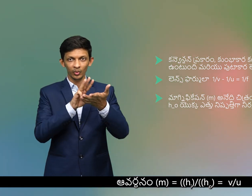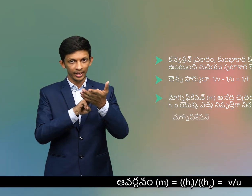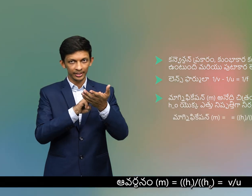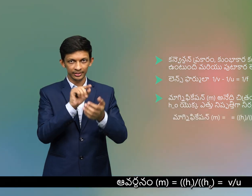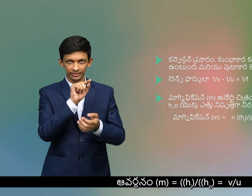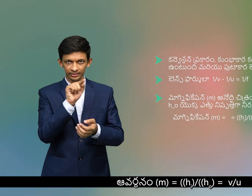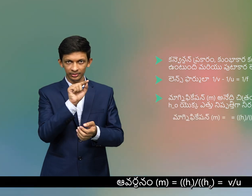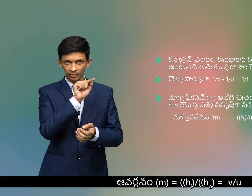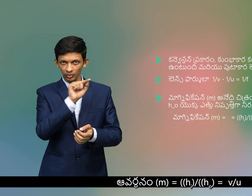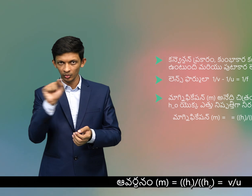ఆవర్ధనం m